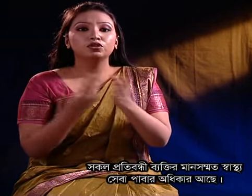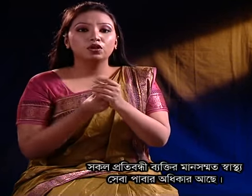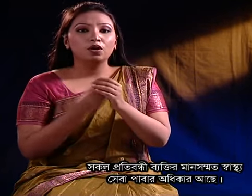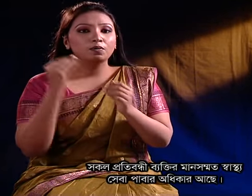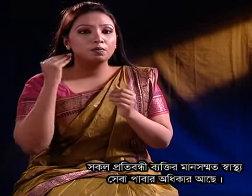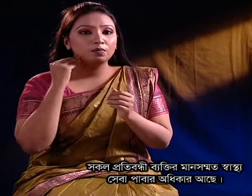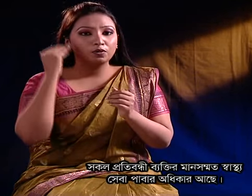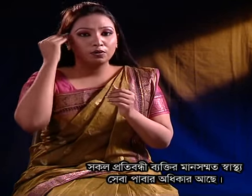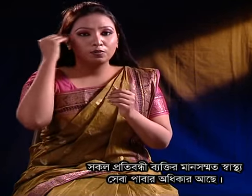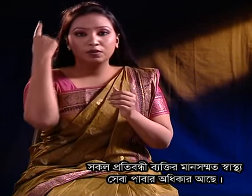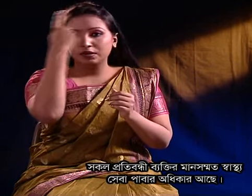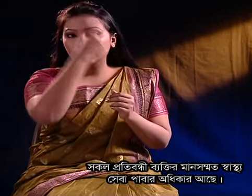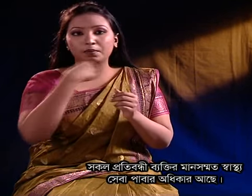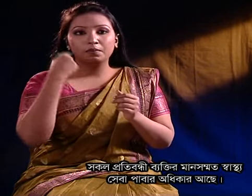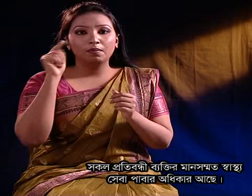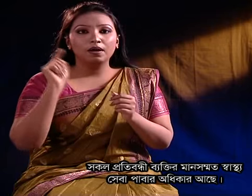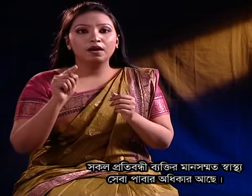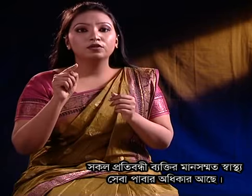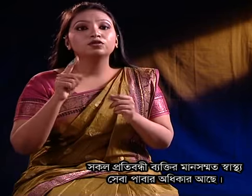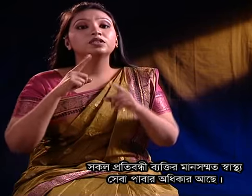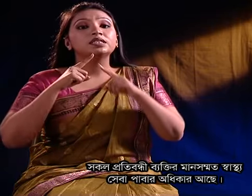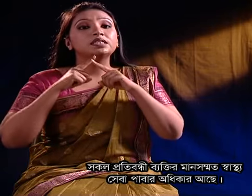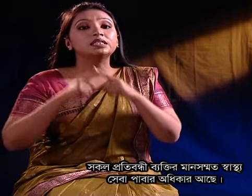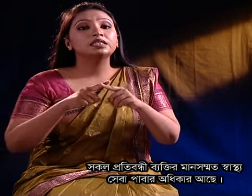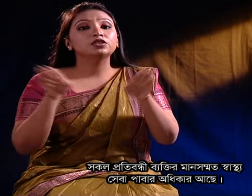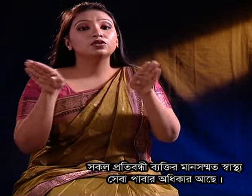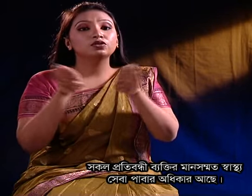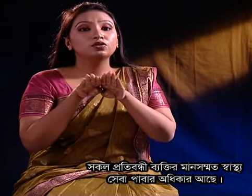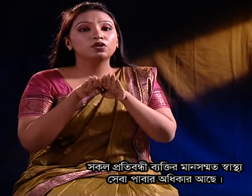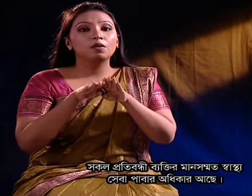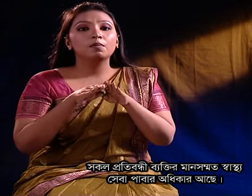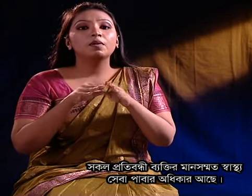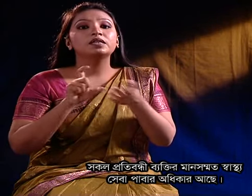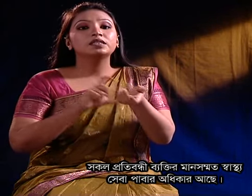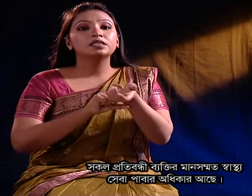ব্যক্তির মানসম্মত স্বাস্থ্য সেবা পাবার অধিকার আছে।